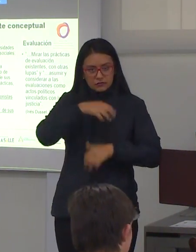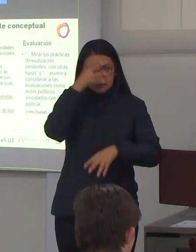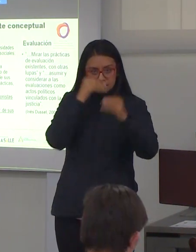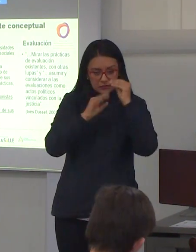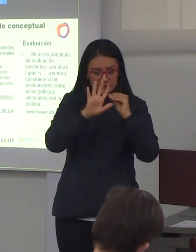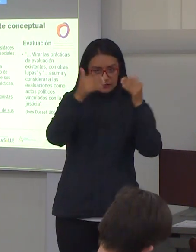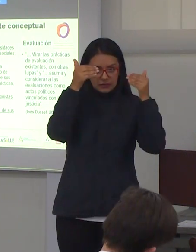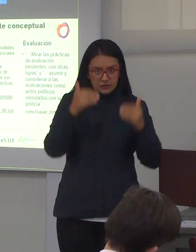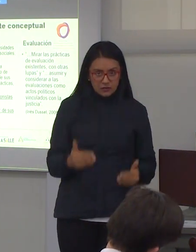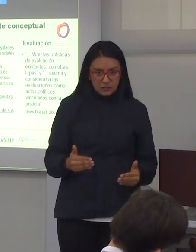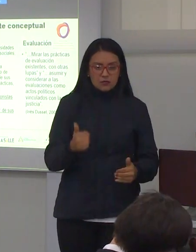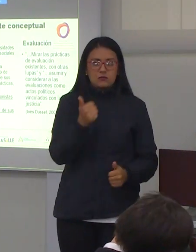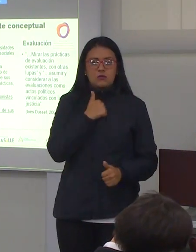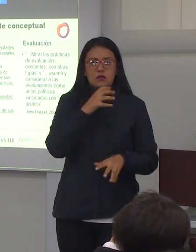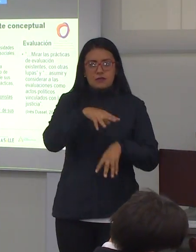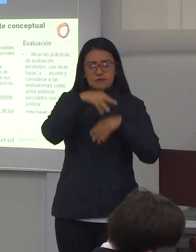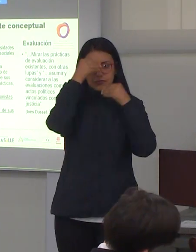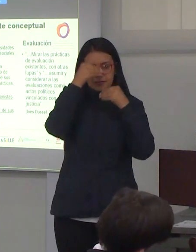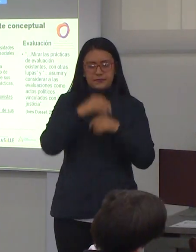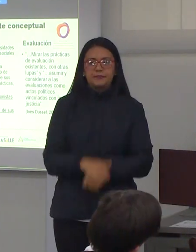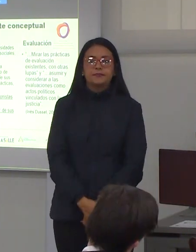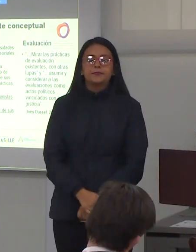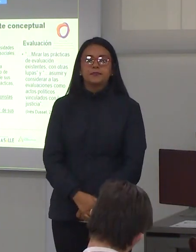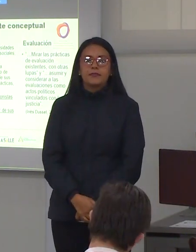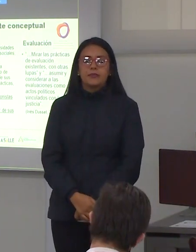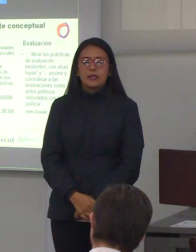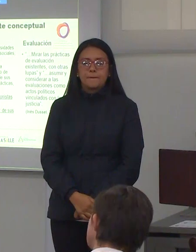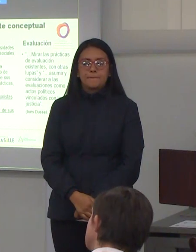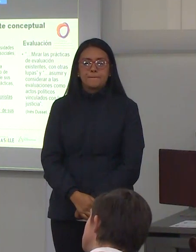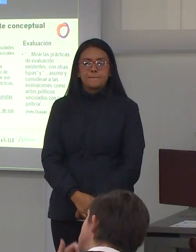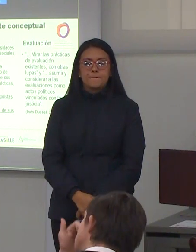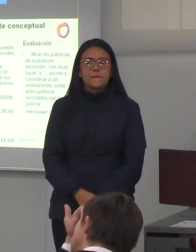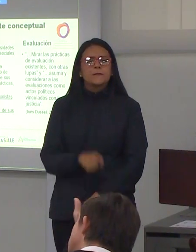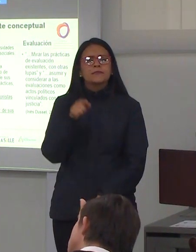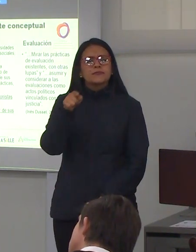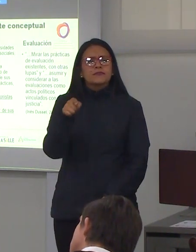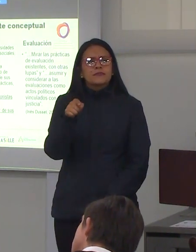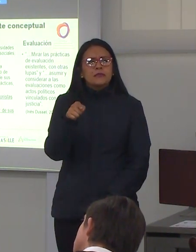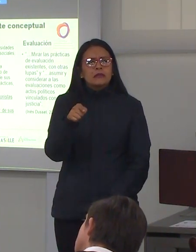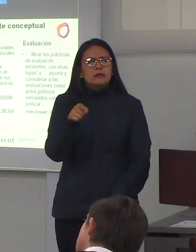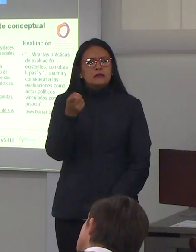la discapacidad somos los aprendices. Y retomamos inclusive